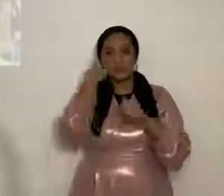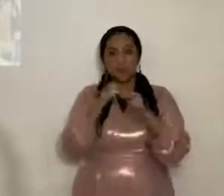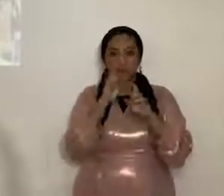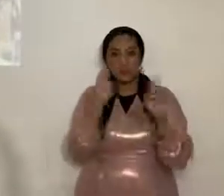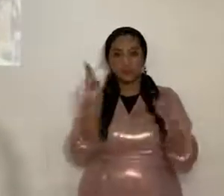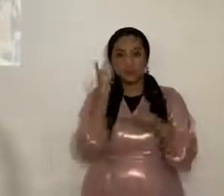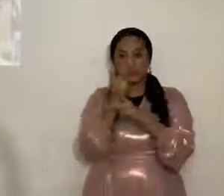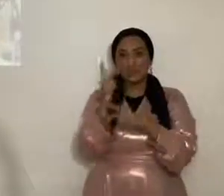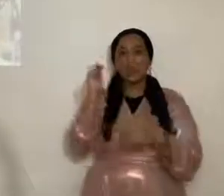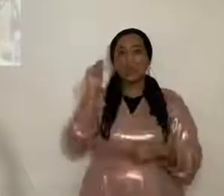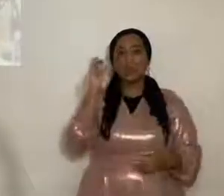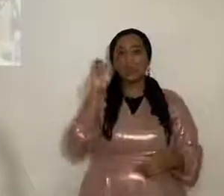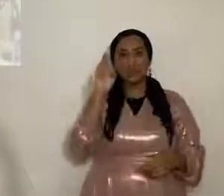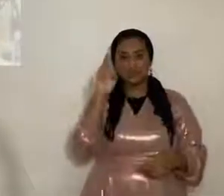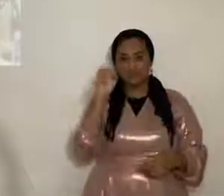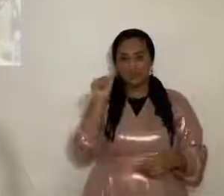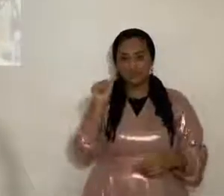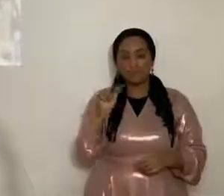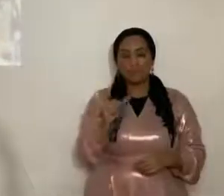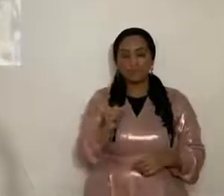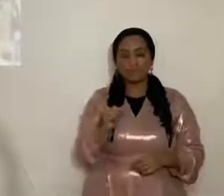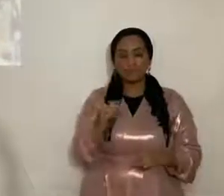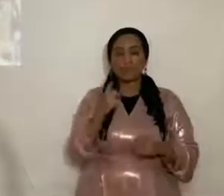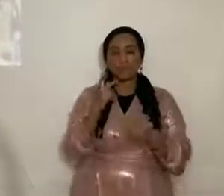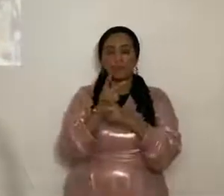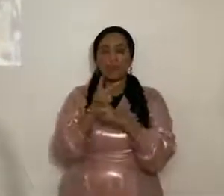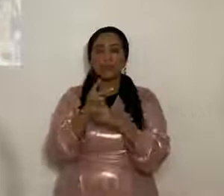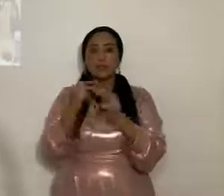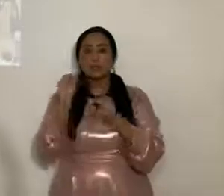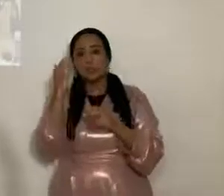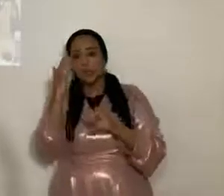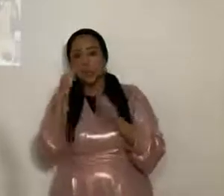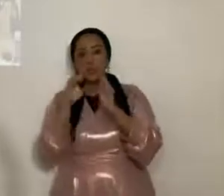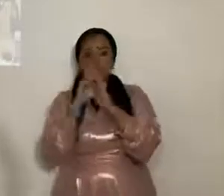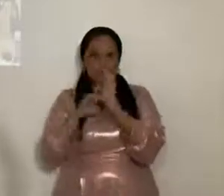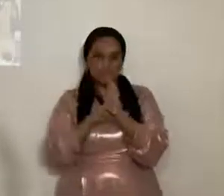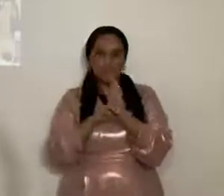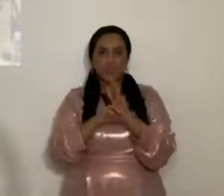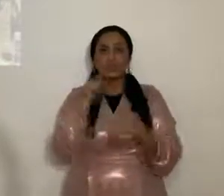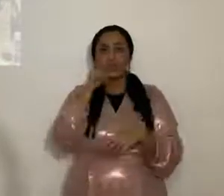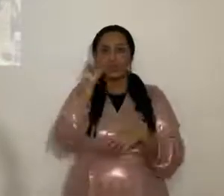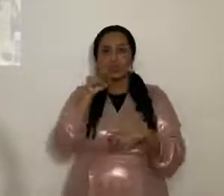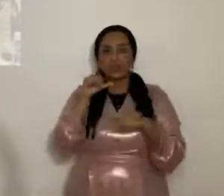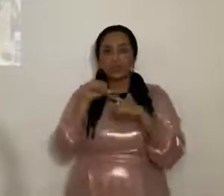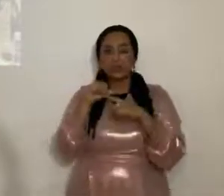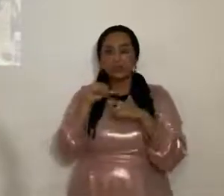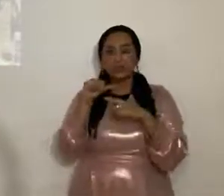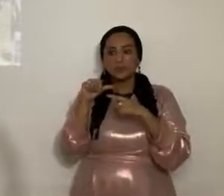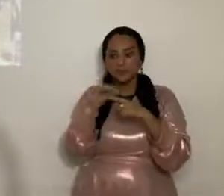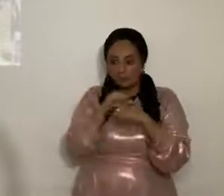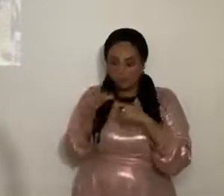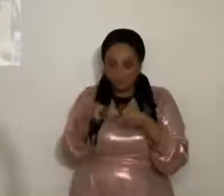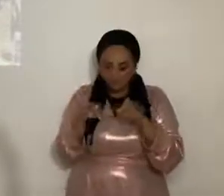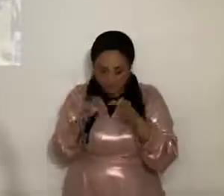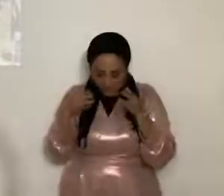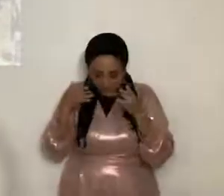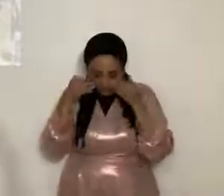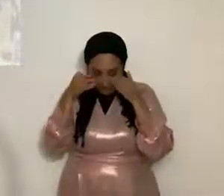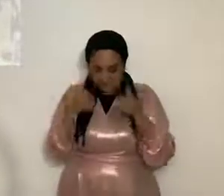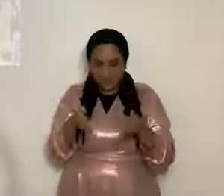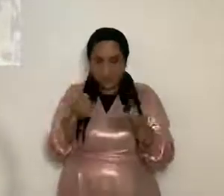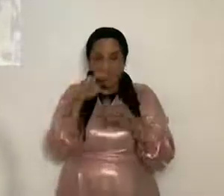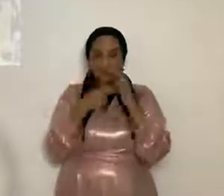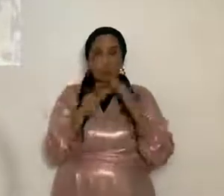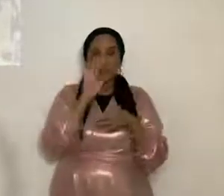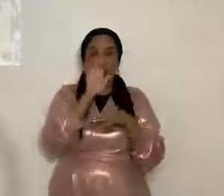guardas Torá, estás ya guardando el Shabbat, guardando los mandamientos. Tienes que ocuparte, no preocuparte, ocuparte de que lo